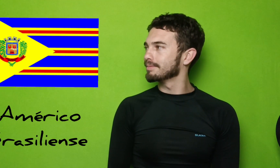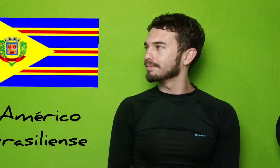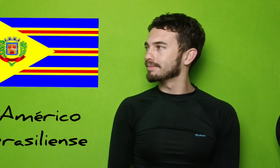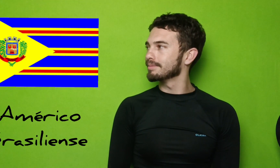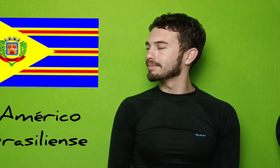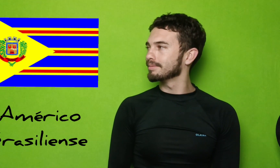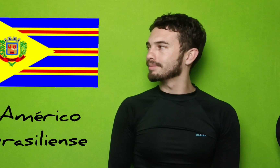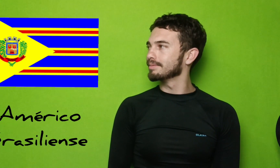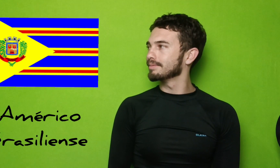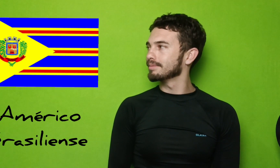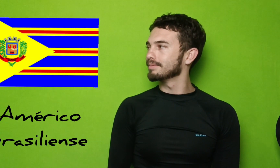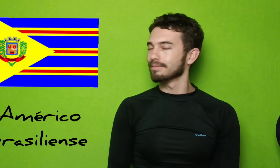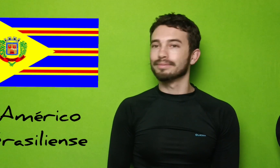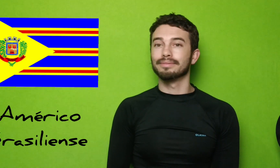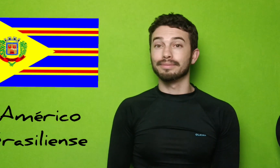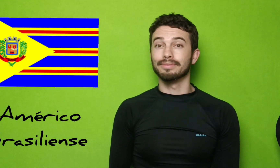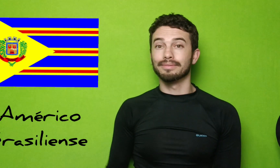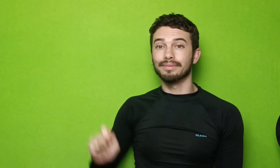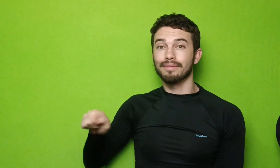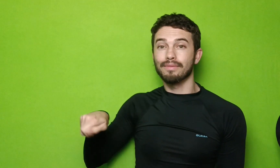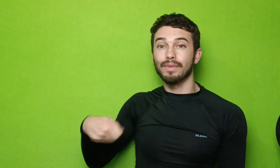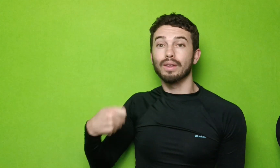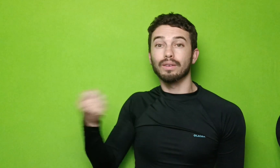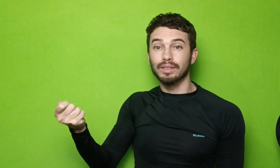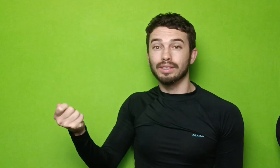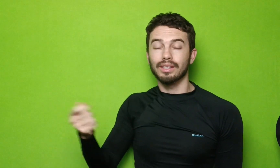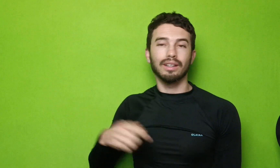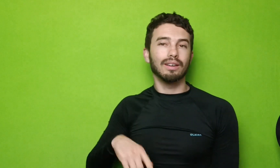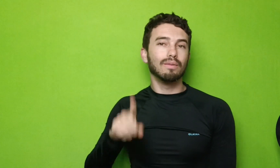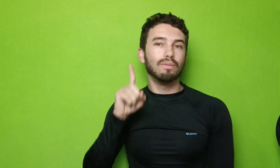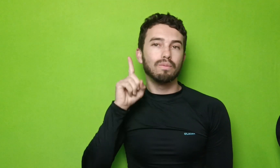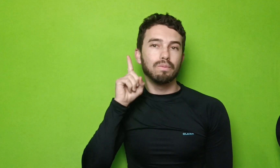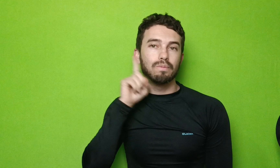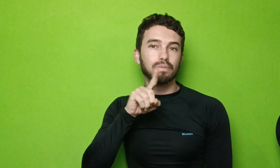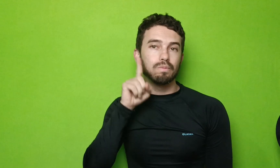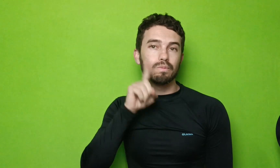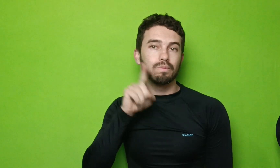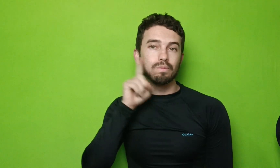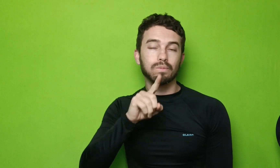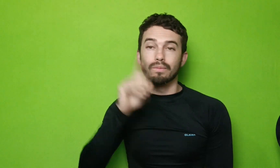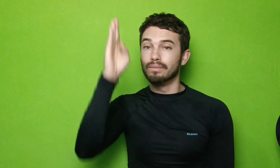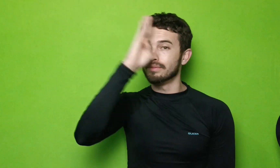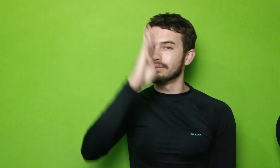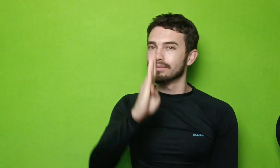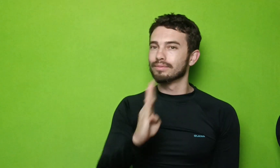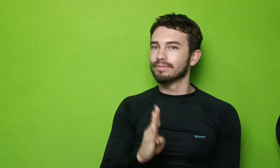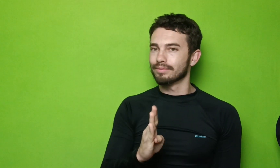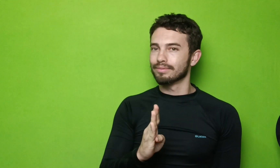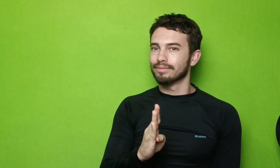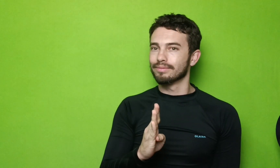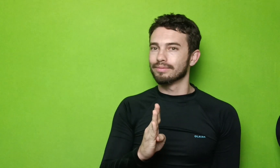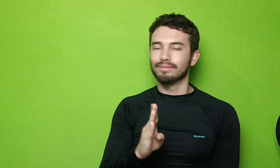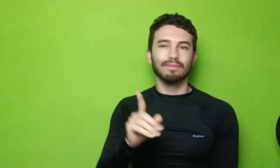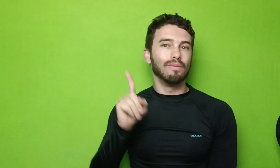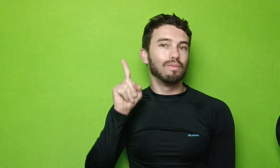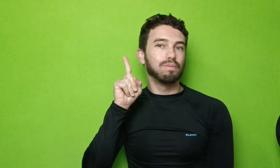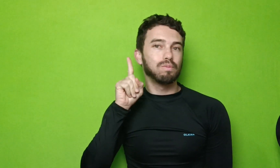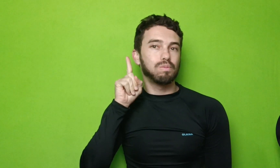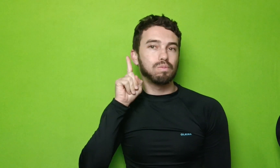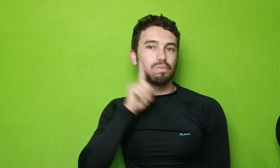cidade paulista de Américo Brasiliense, para fazer o sinal, você faz o sinal de Estados Unidos e o sinal de Brasil,